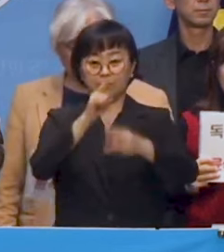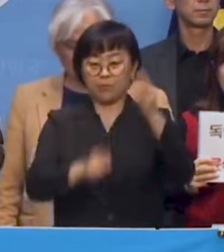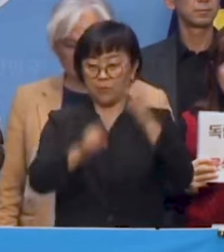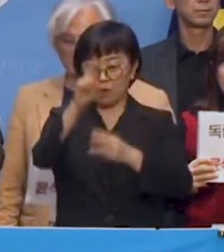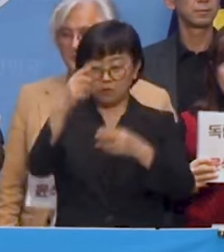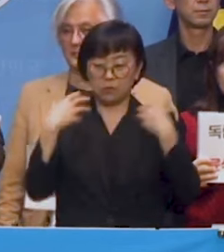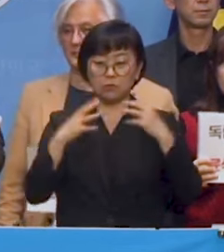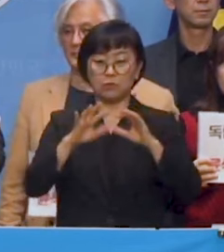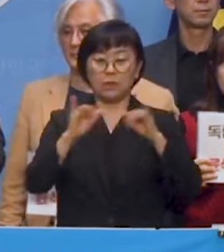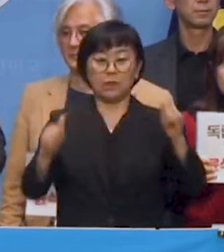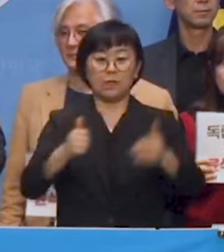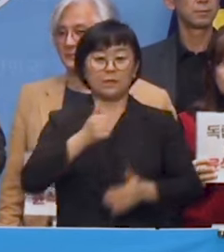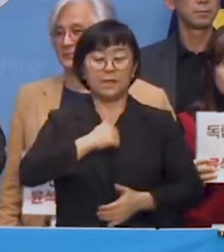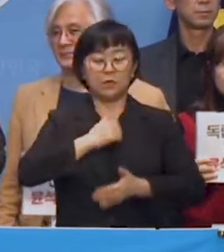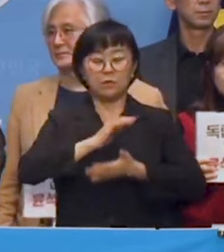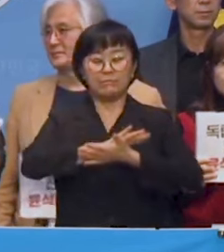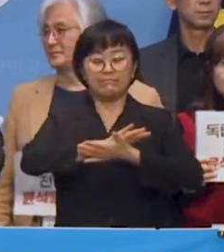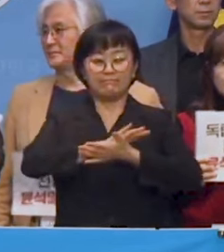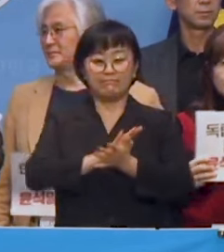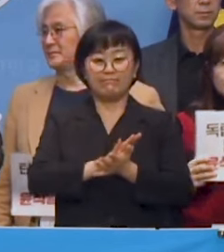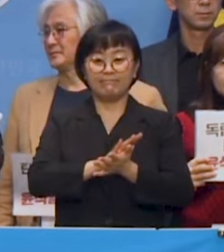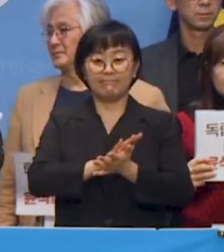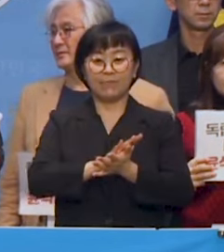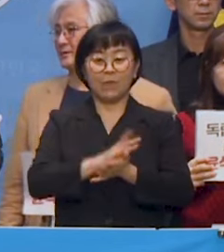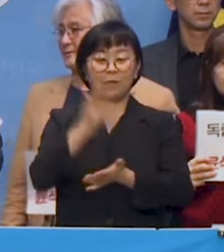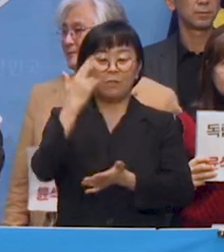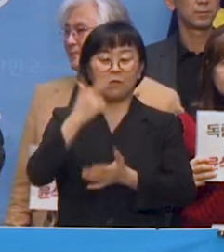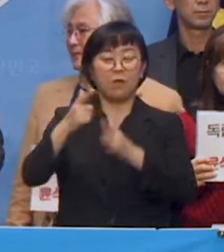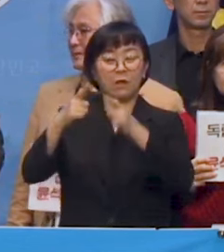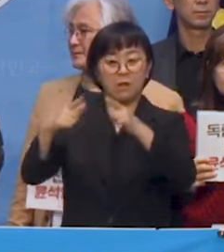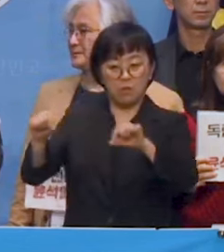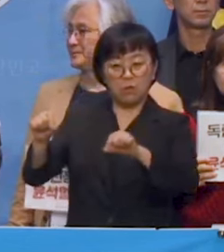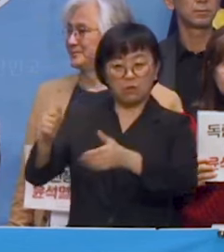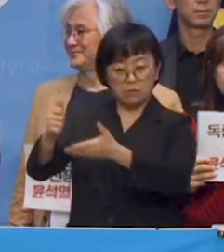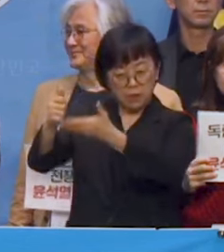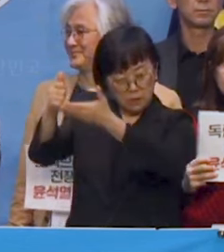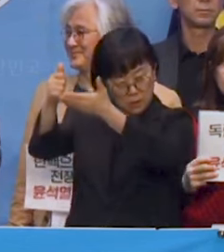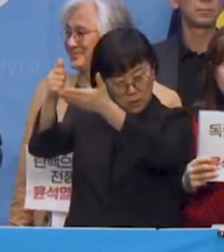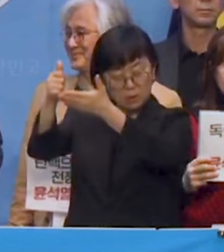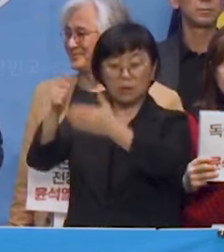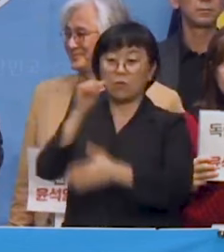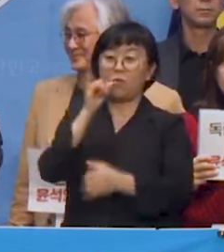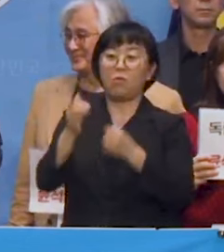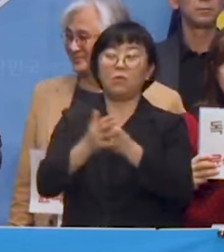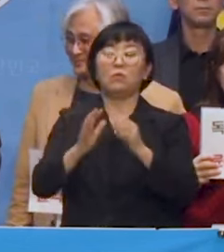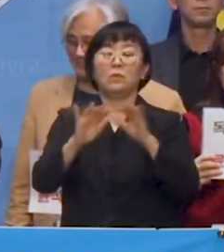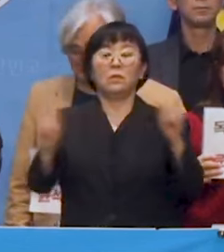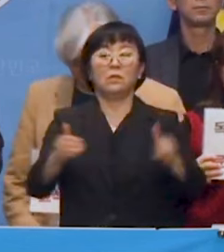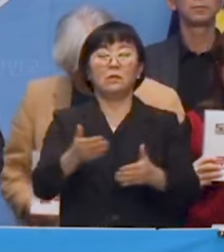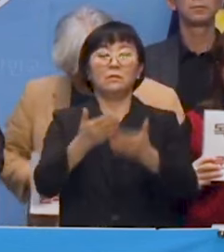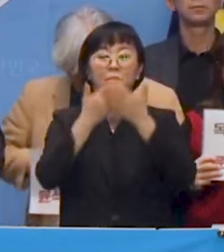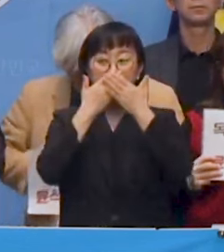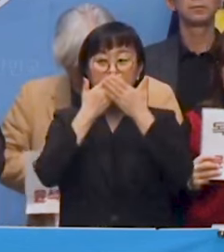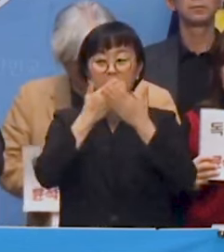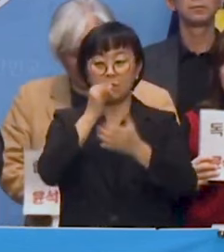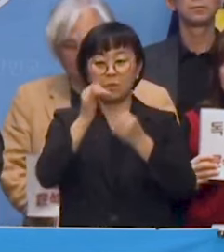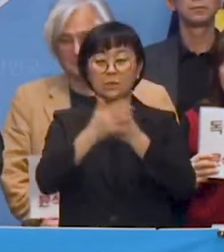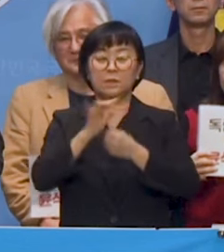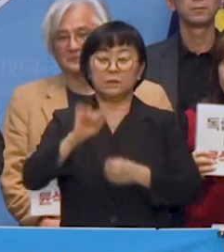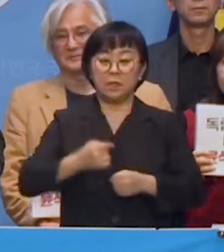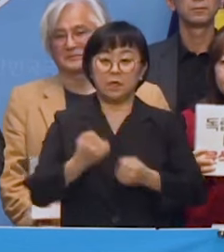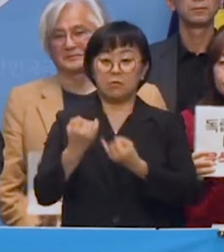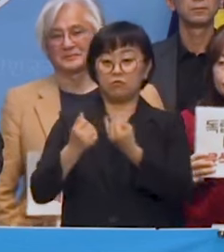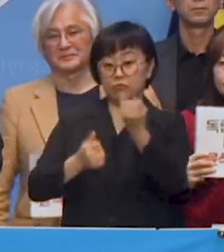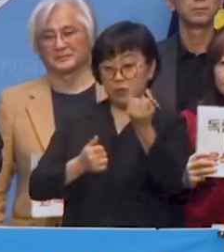정부는 국민들의 자존심을 짓밟고 미국과 일본을 하늘처럼 모시며 국민들의 입을 틀어막고 자기